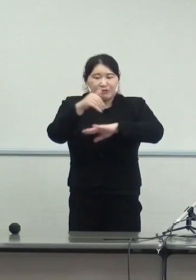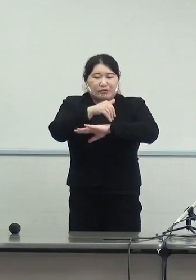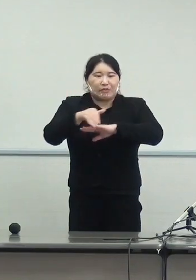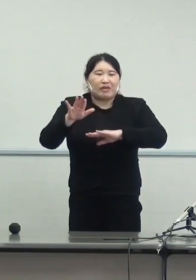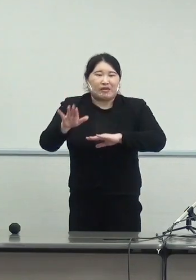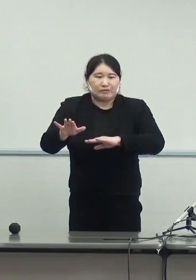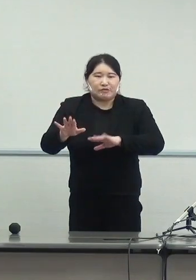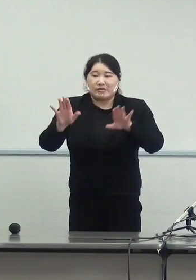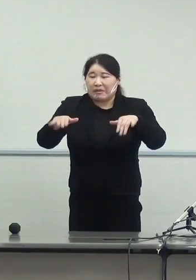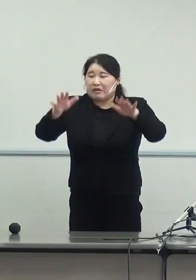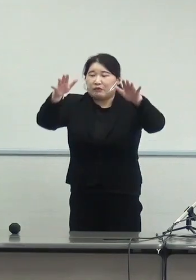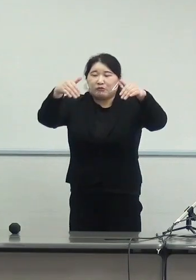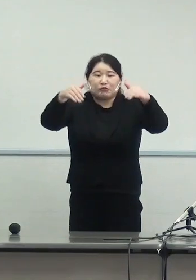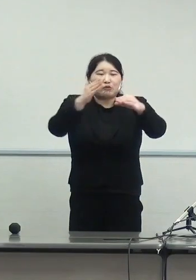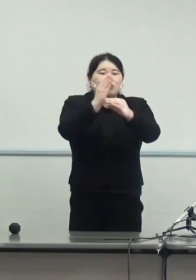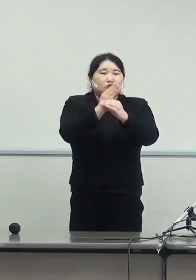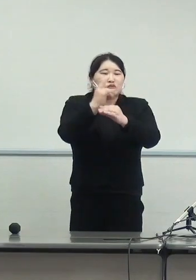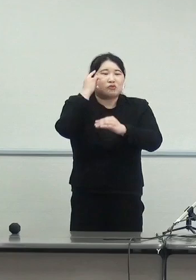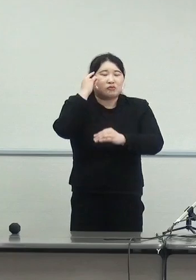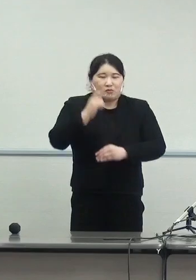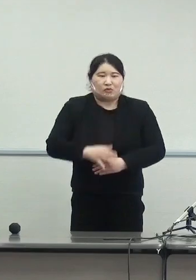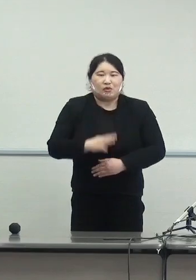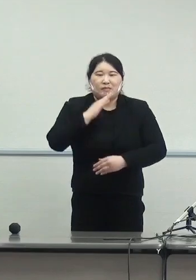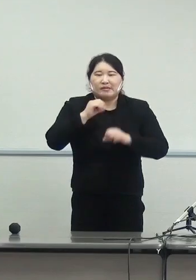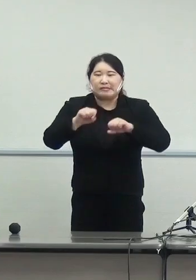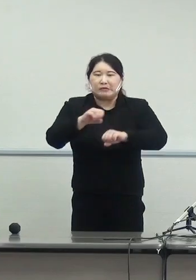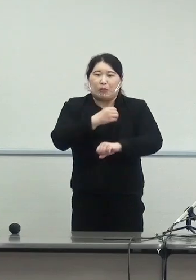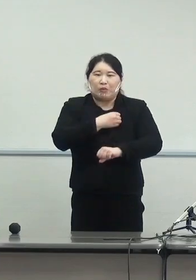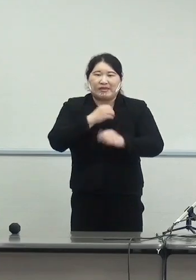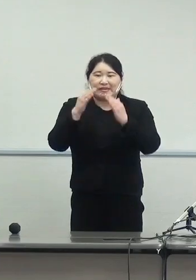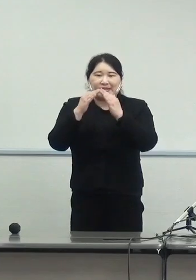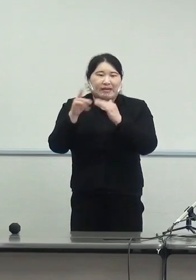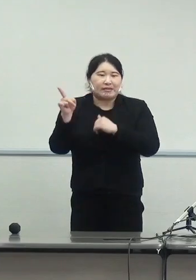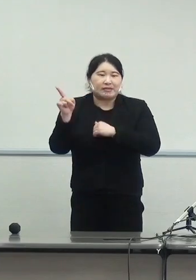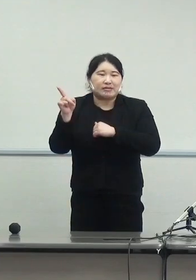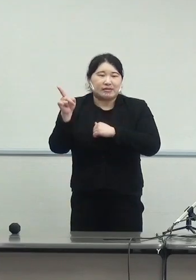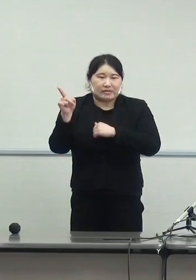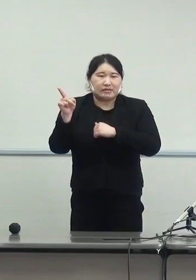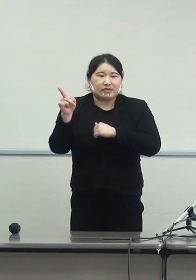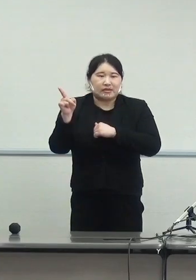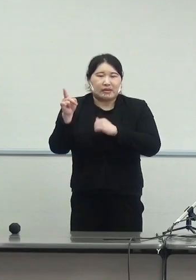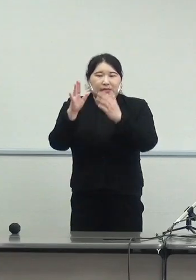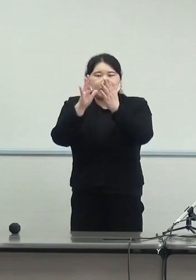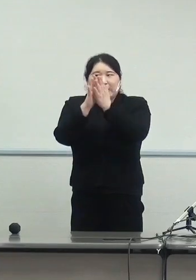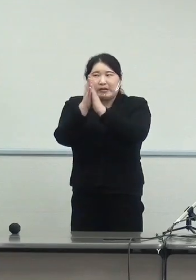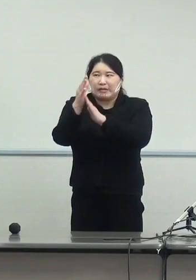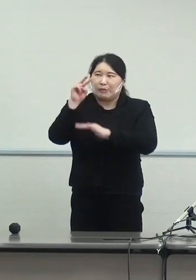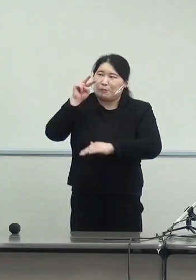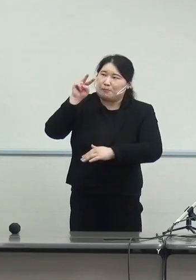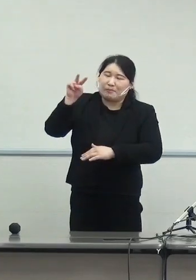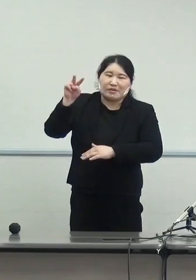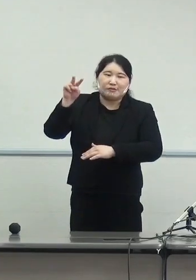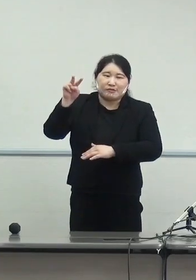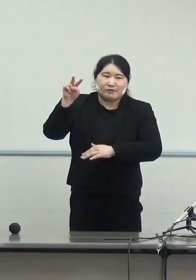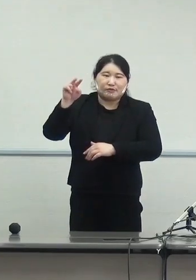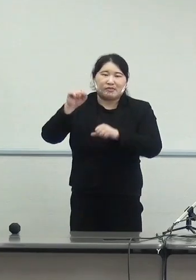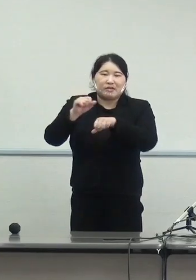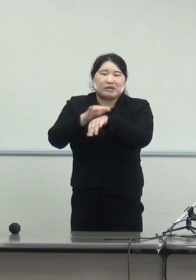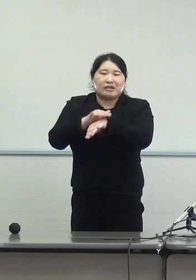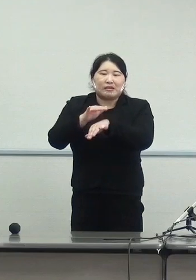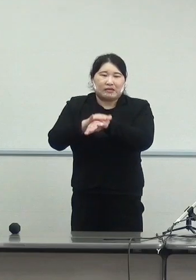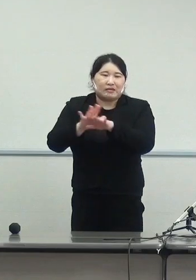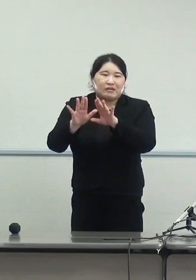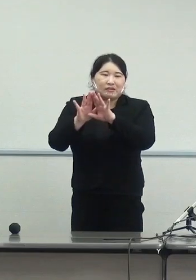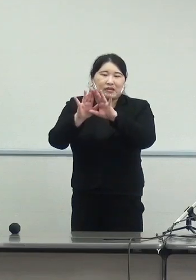せていただいておりますが、実行委員会さんの方でもすでに、いわゆる花をめでる形で、開